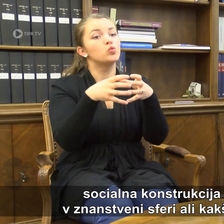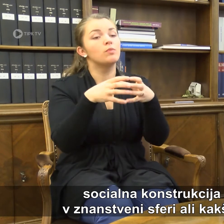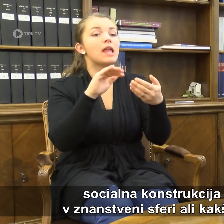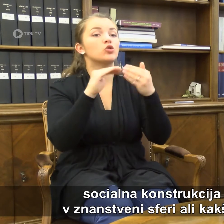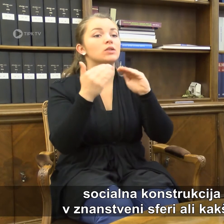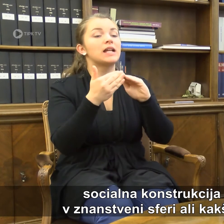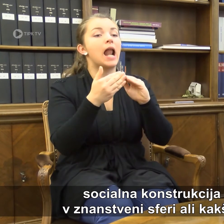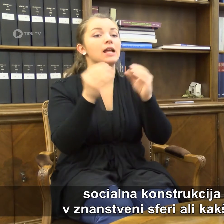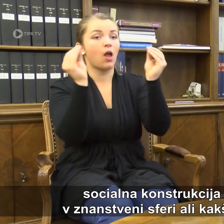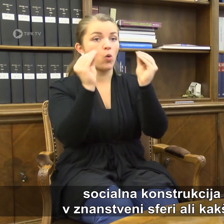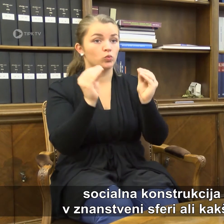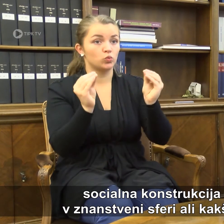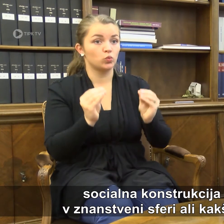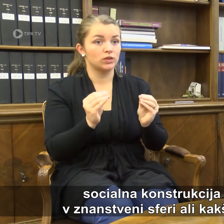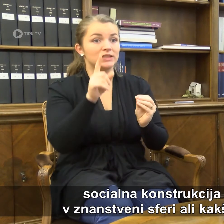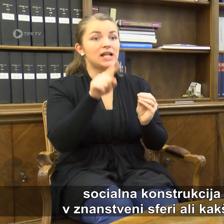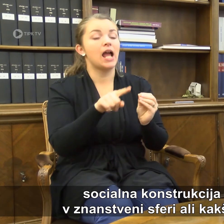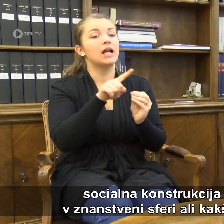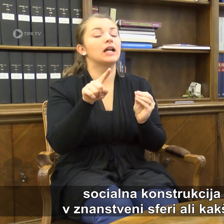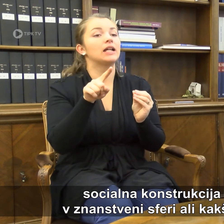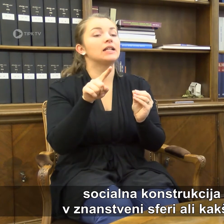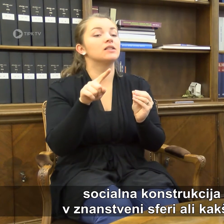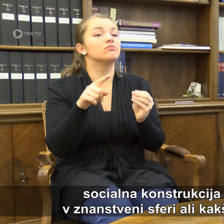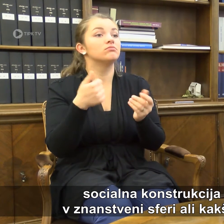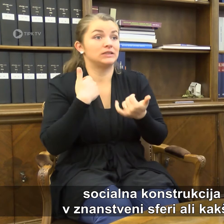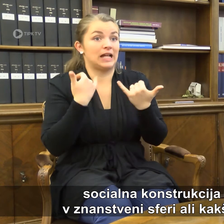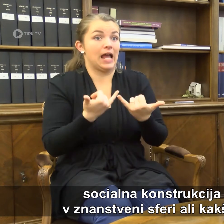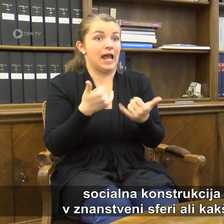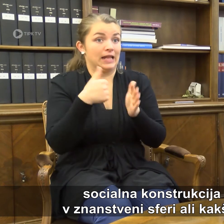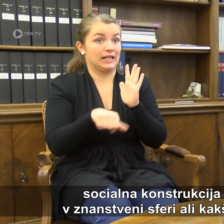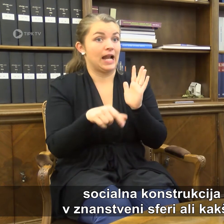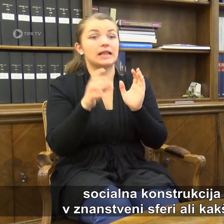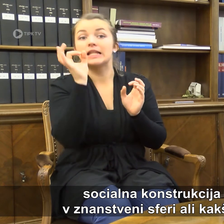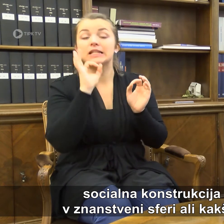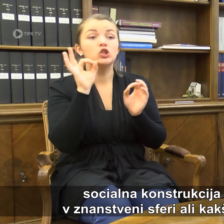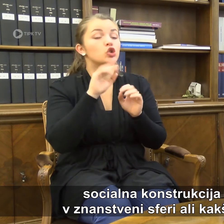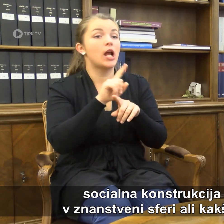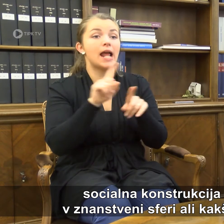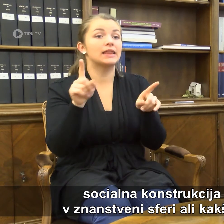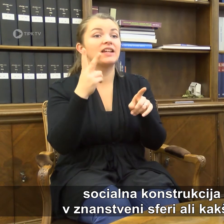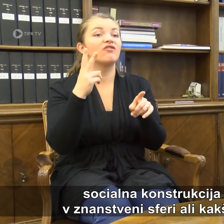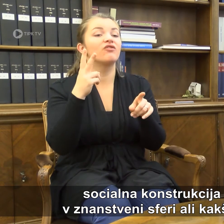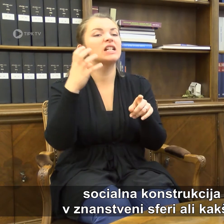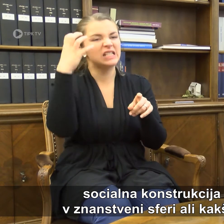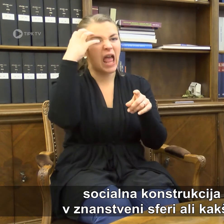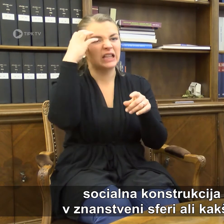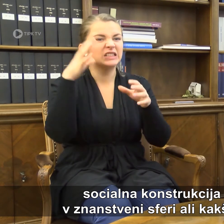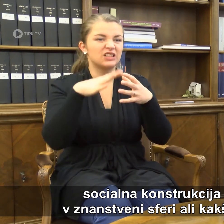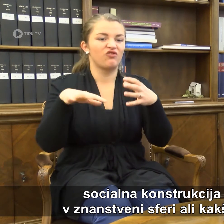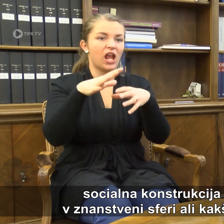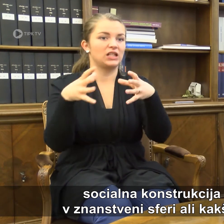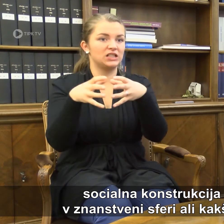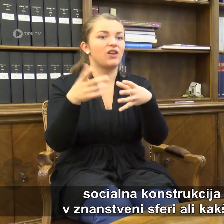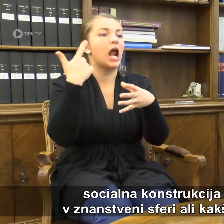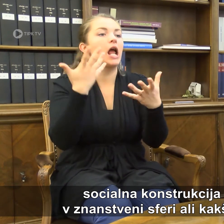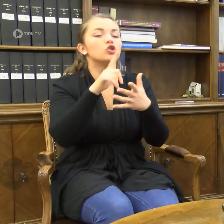in zaenkrat ni nihče v znanstveni sferi ali kakšni drugi znal pokazati, da